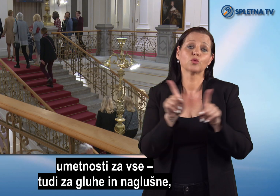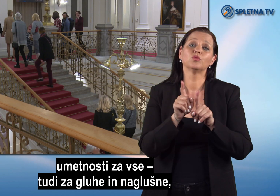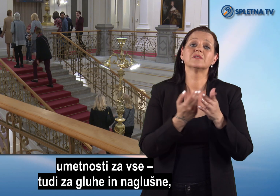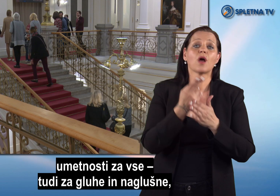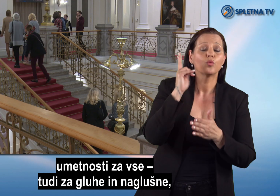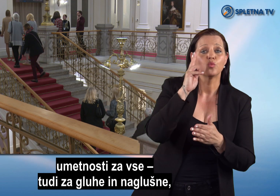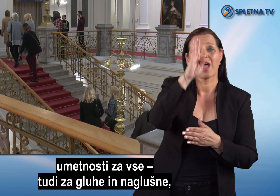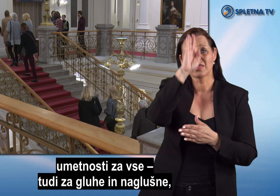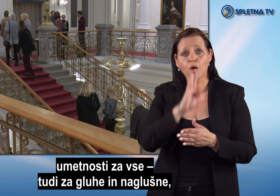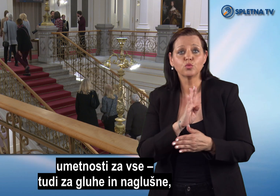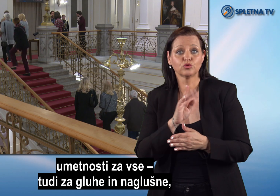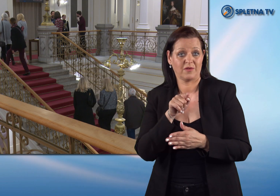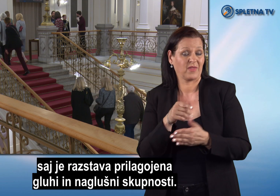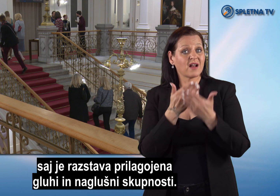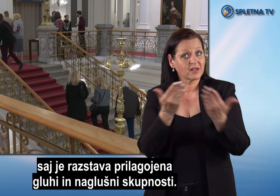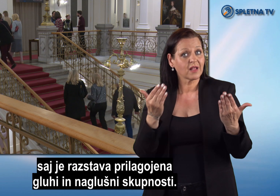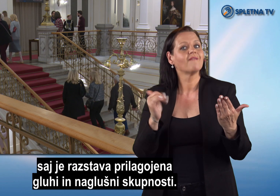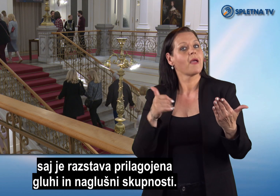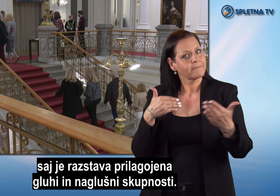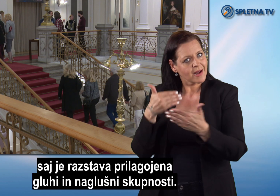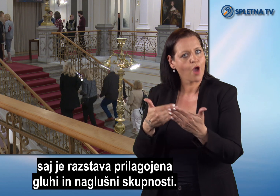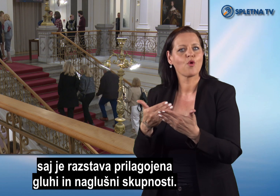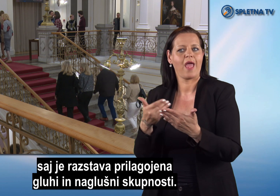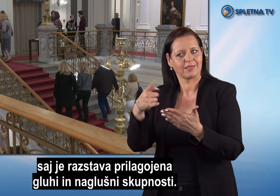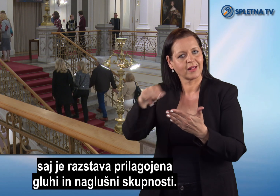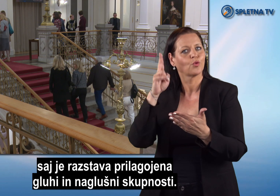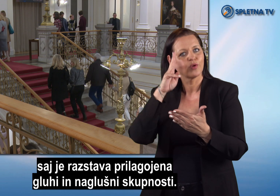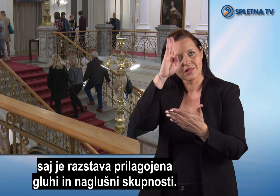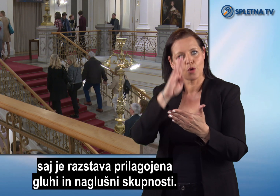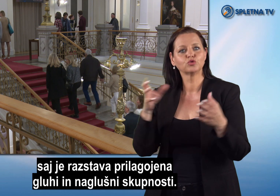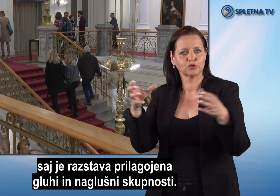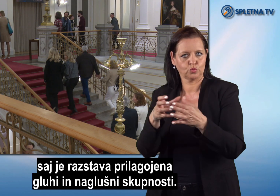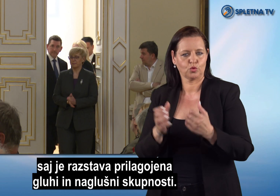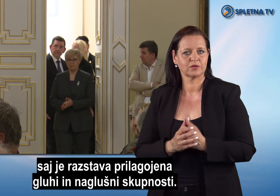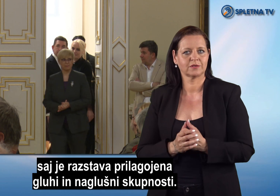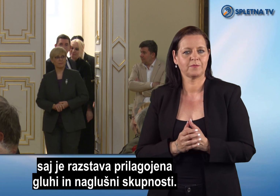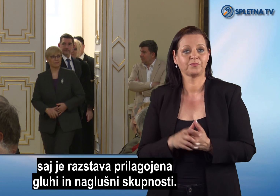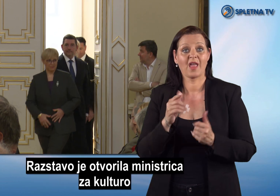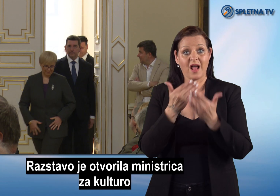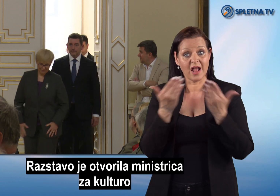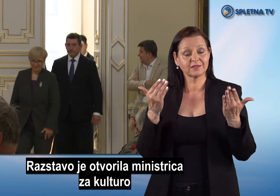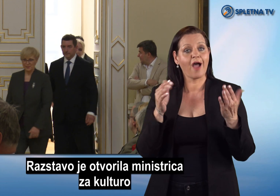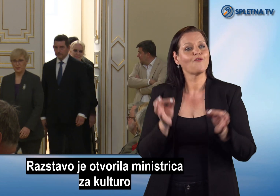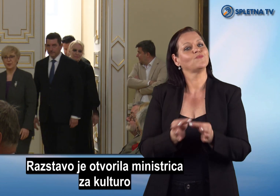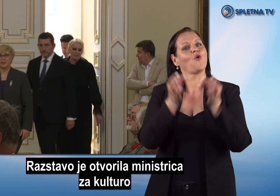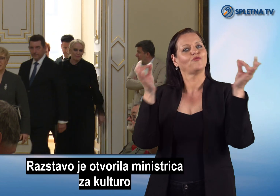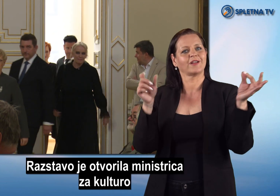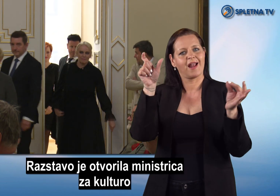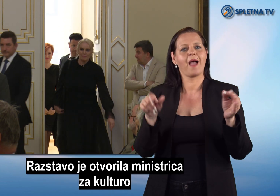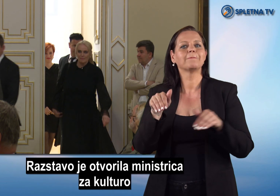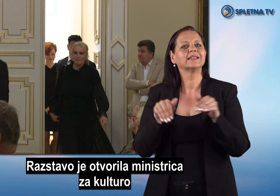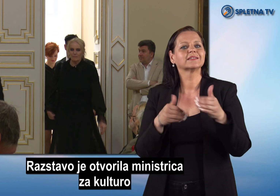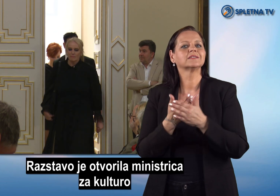in naglušne, saj je razstava prilagojena gluhi in naglušni skupnosti. Razstavo je